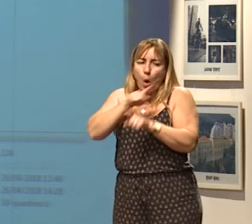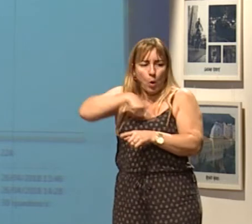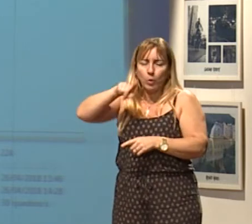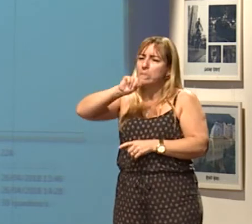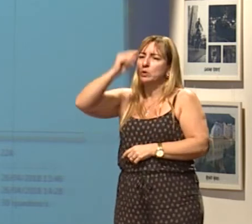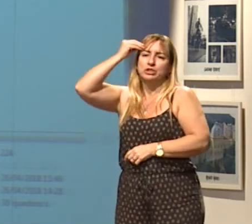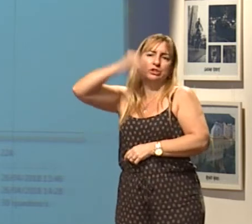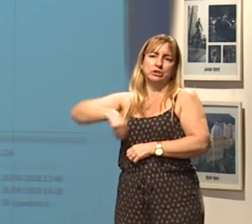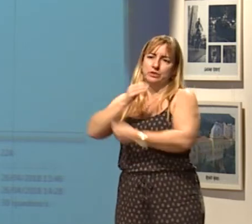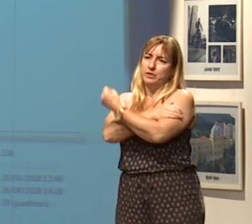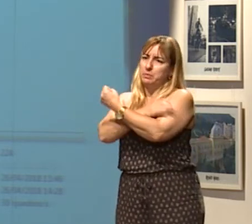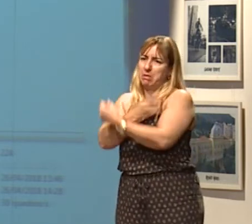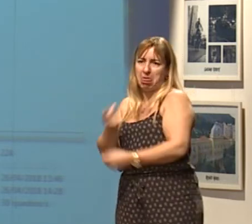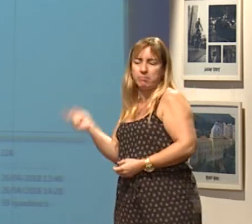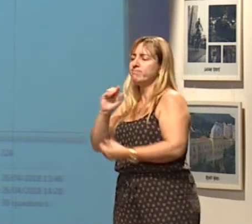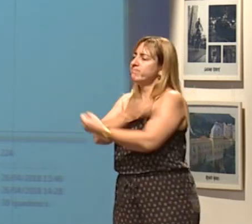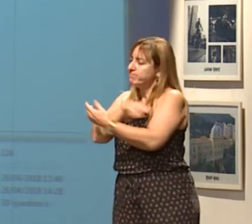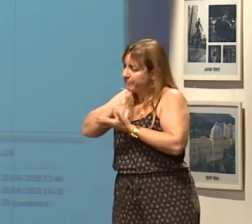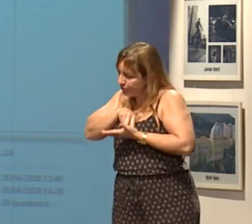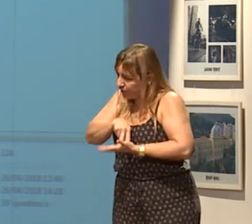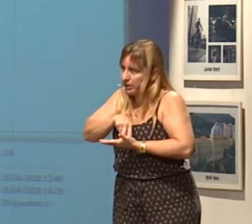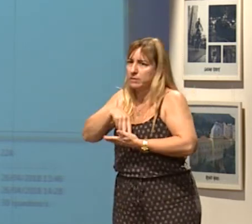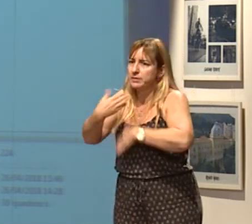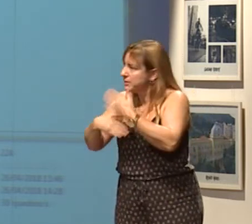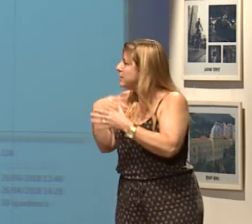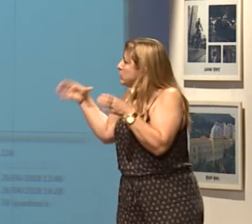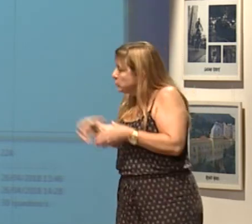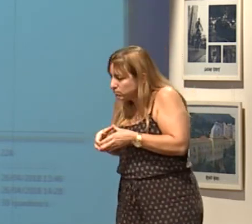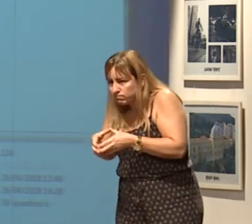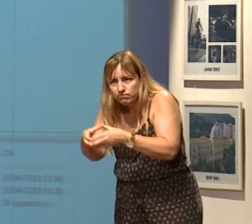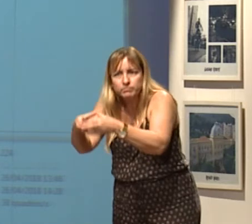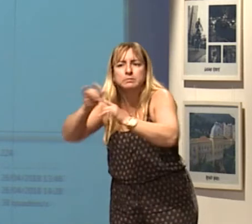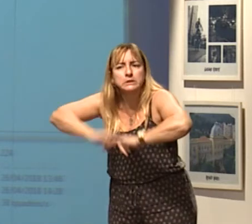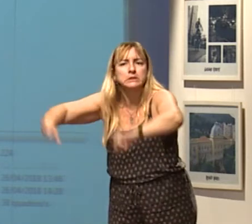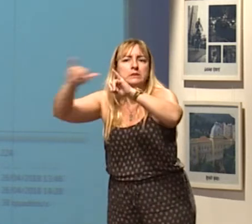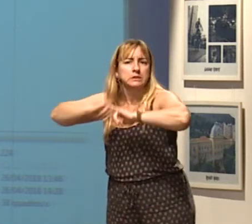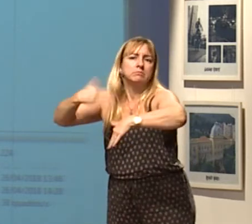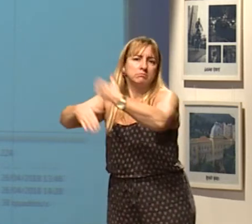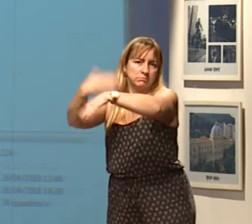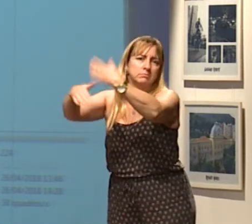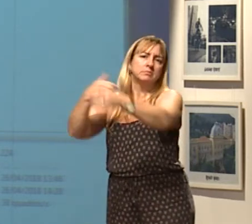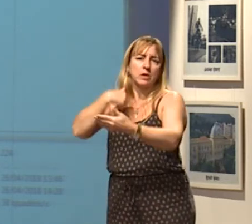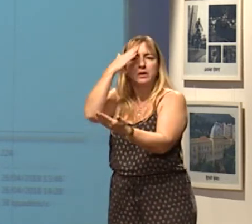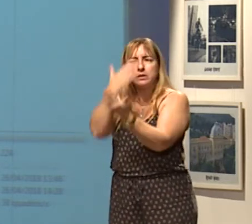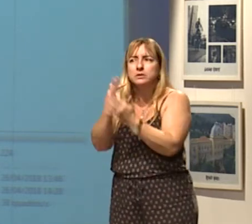É bem difícil esse trabalho, mas nós não desistimos disso, de levar o feminismo para as mulheres, para elas entenderem e levar